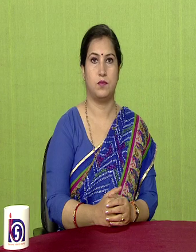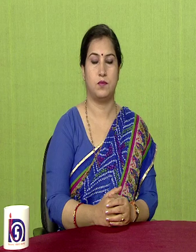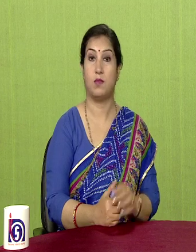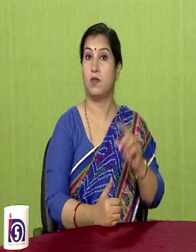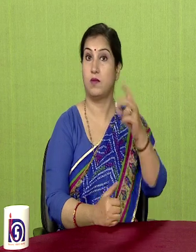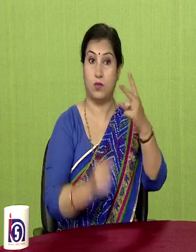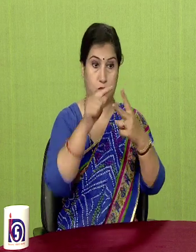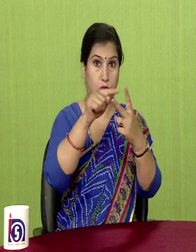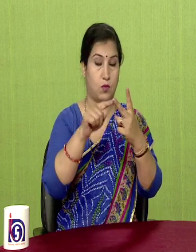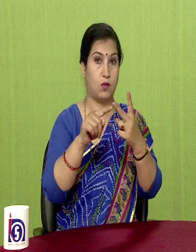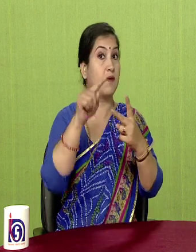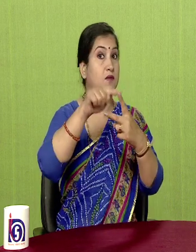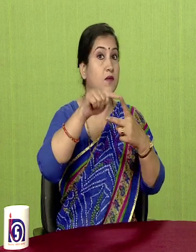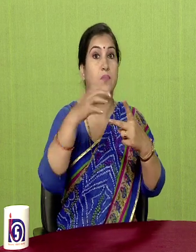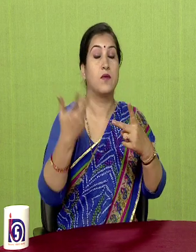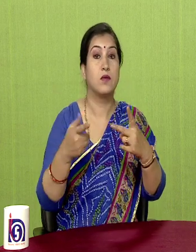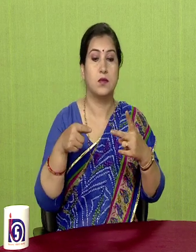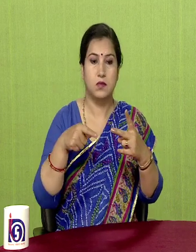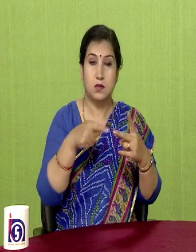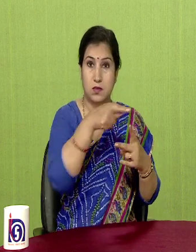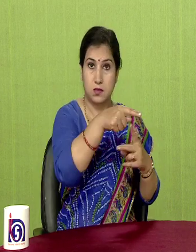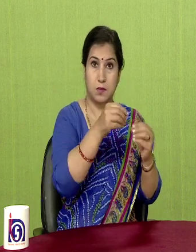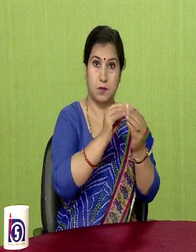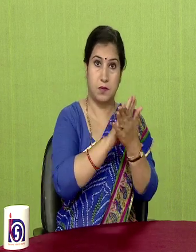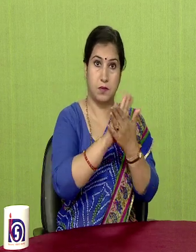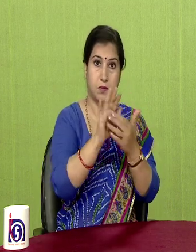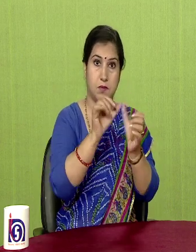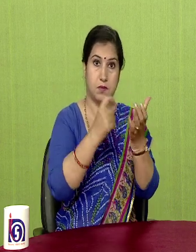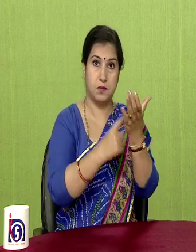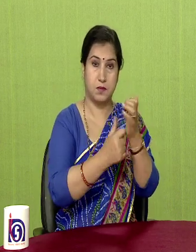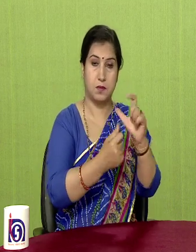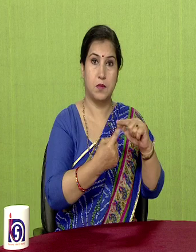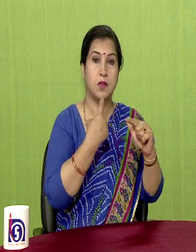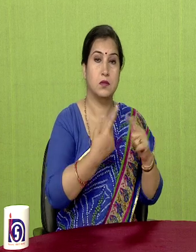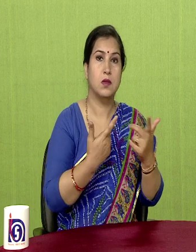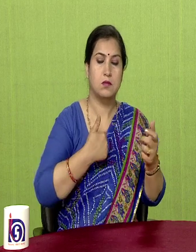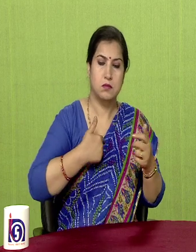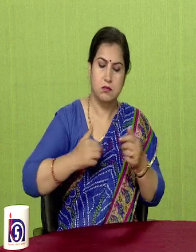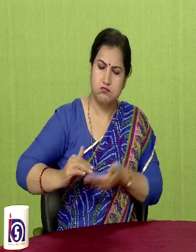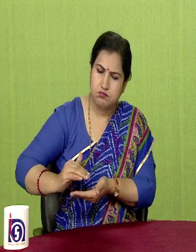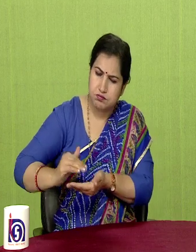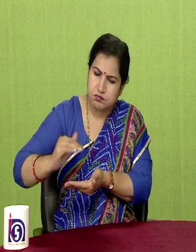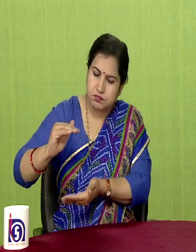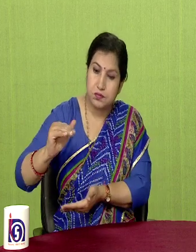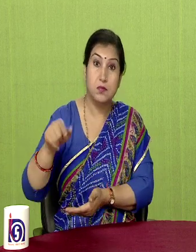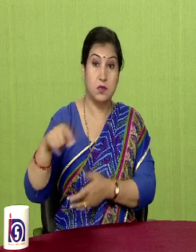एक तो यह कि भरत स्पष्ट कह रहे हैं कि मैंने बचपन से ही राम का साथ कभी नहीं